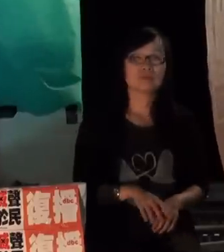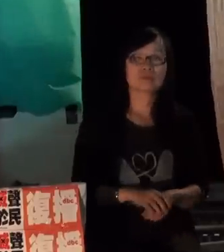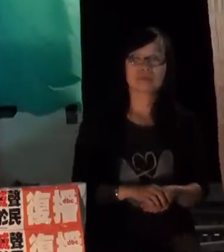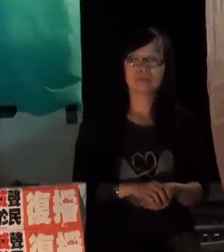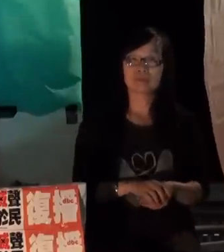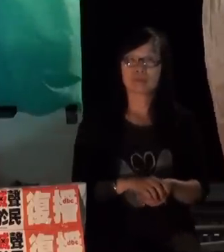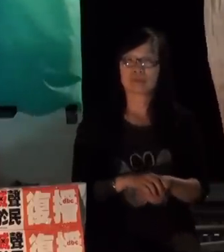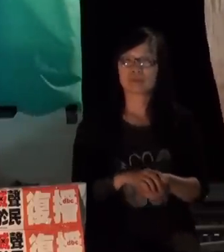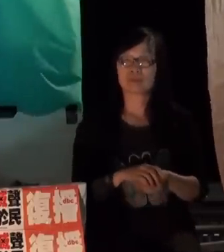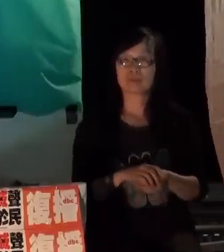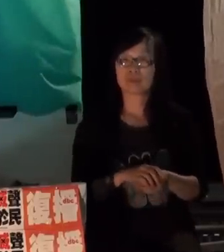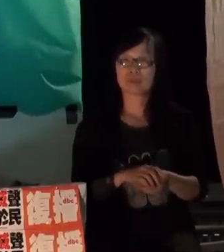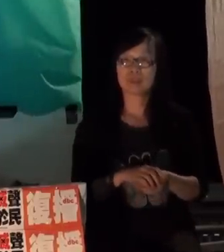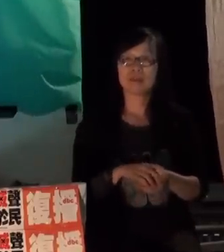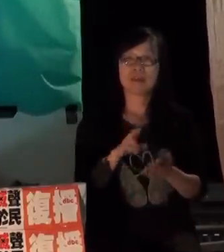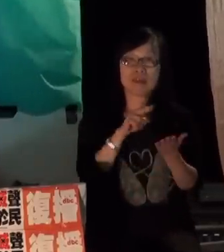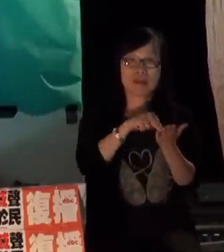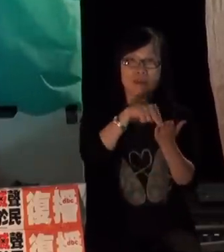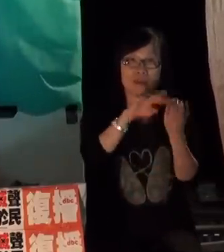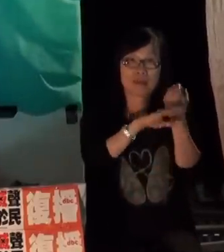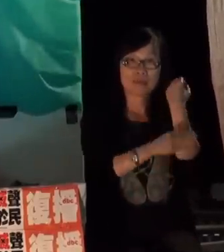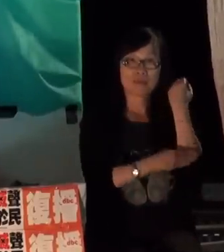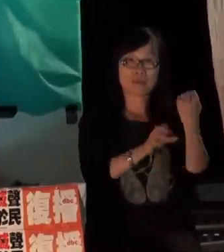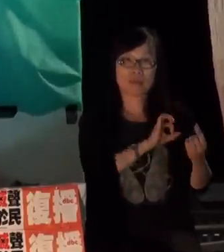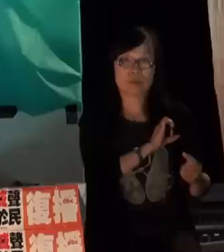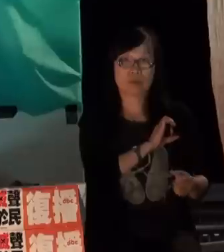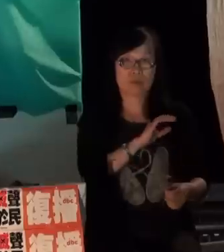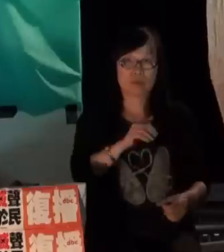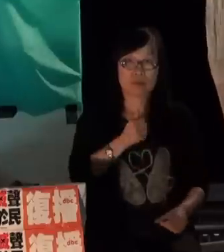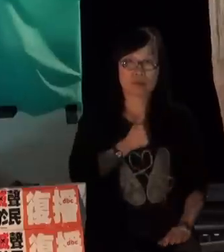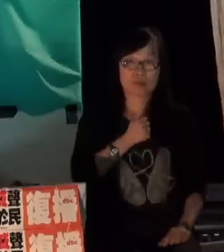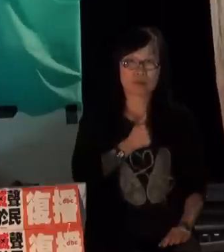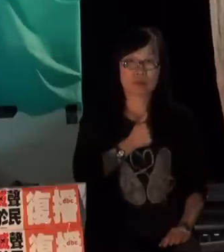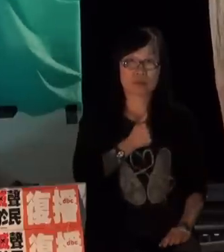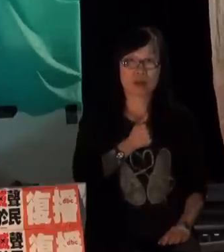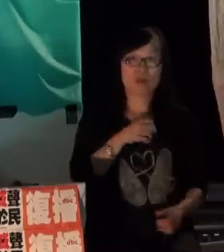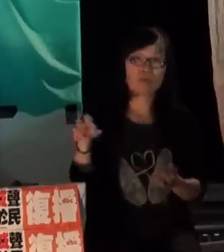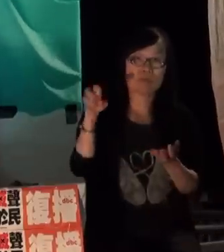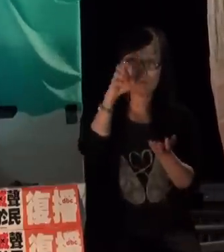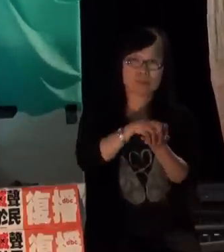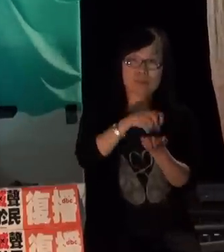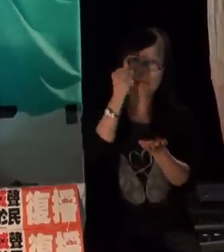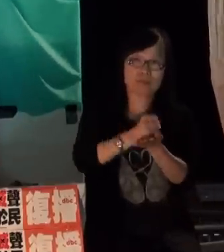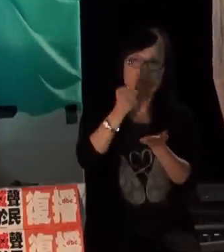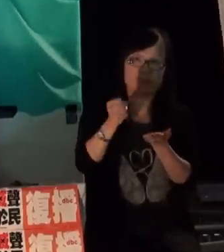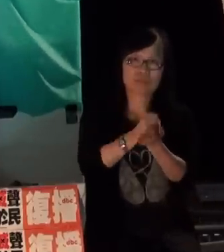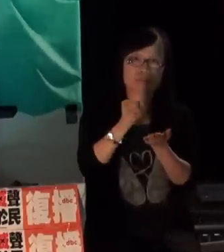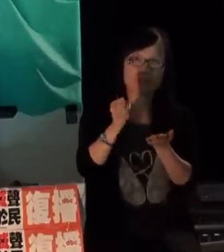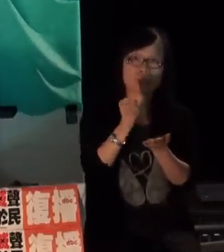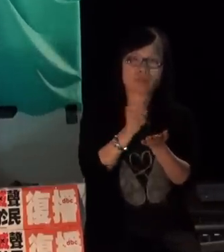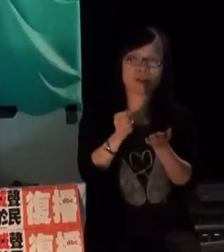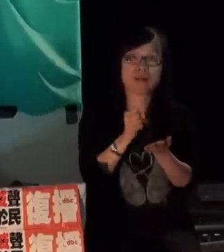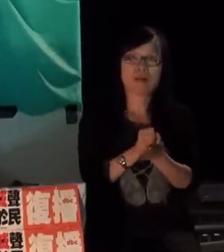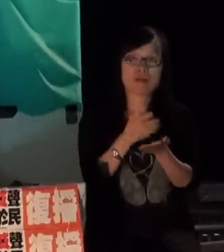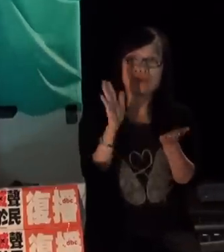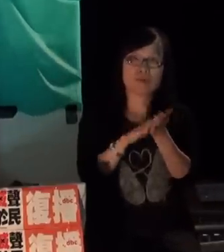嘢咧？個原因就係立法會裏面有足夠嘅橡皮圖章同埋。